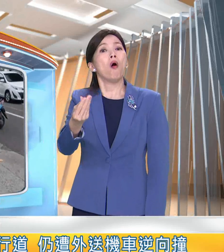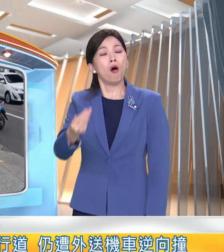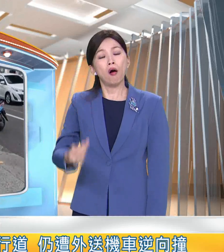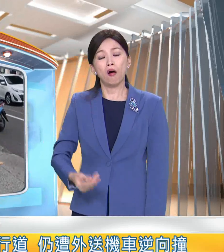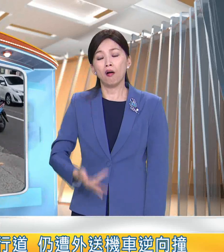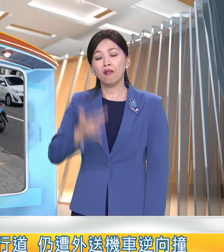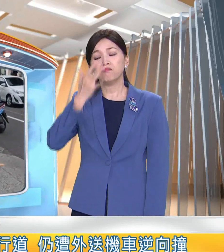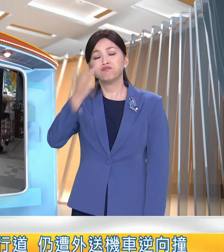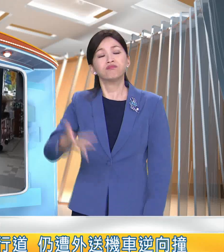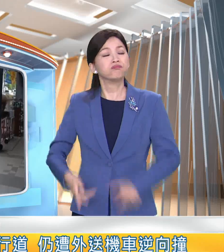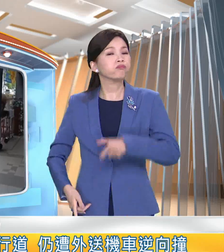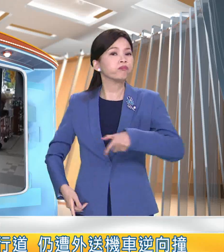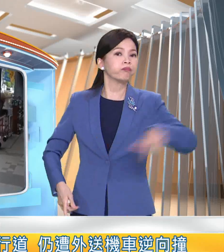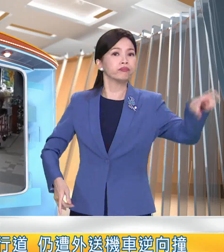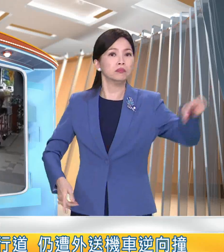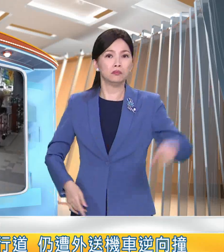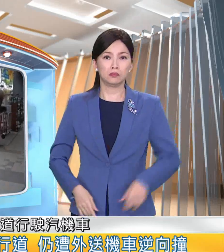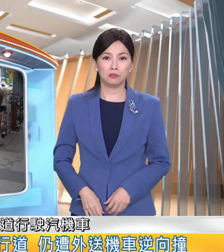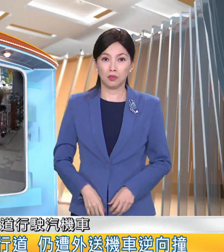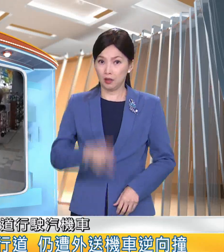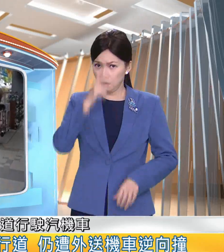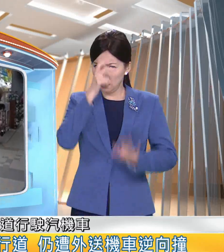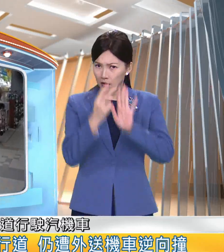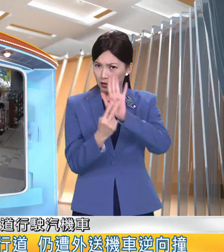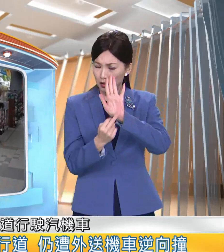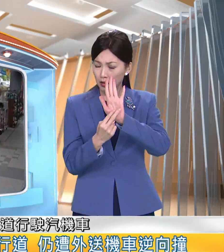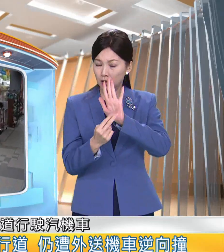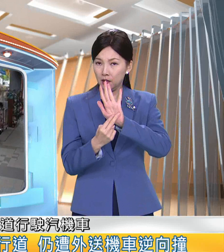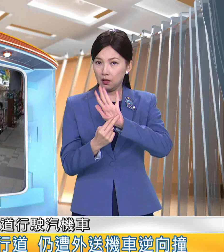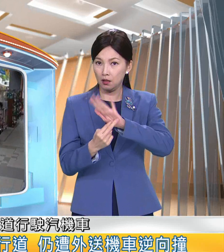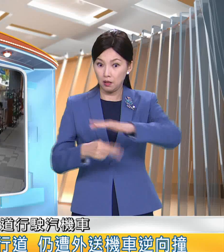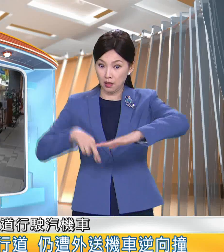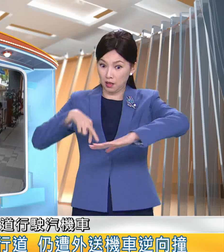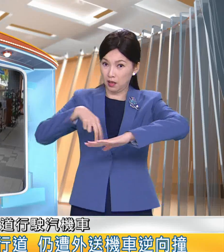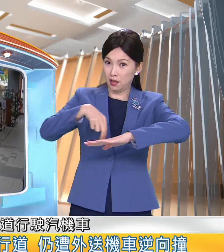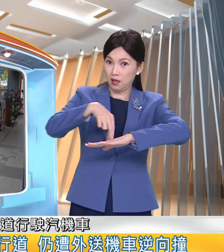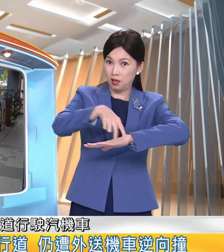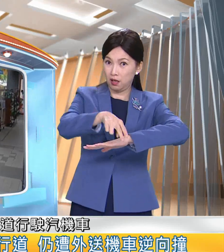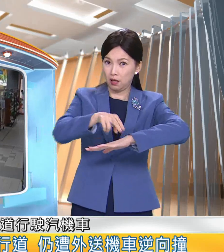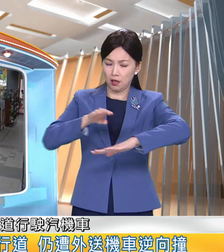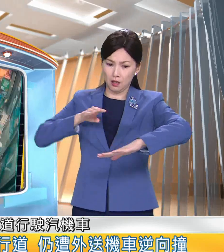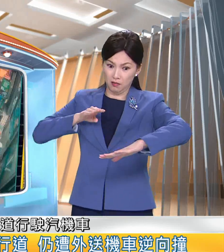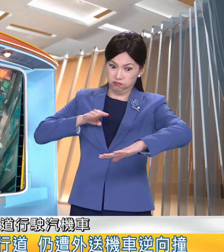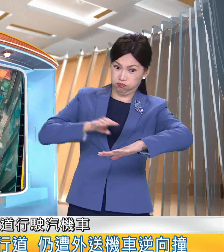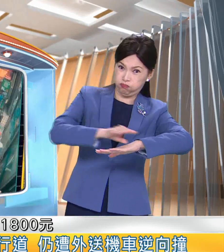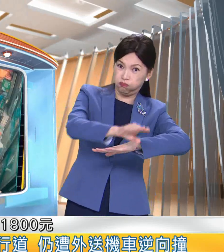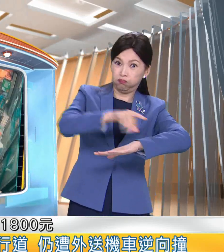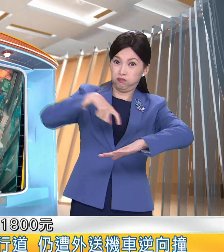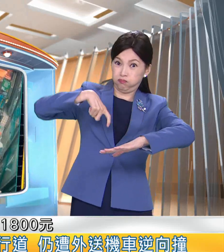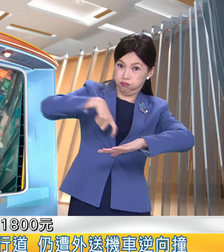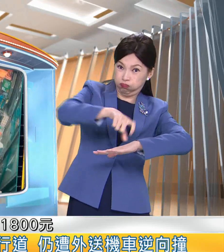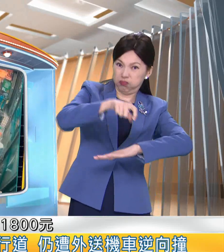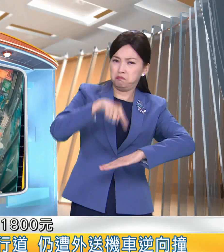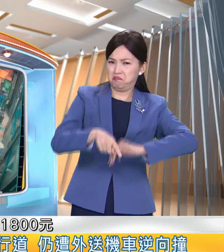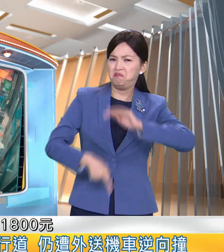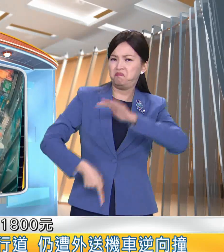场。警方表示，人行道行驶汽机车依法最高可以开